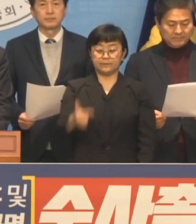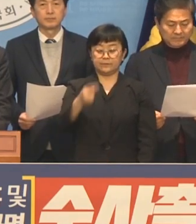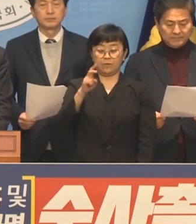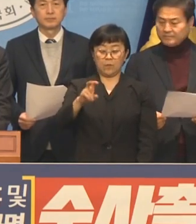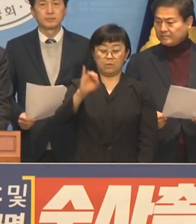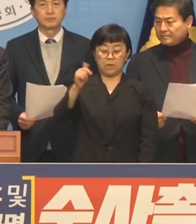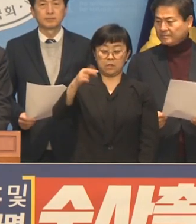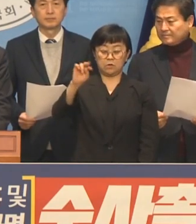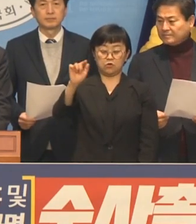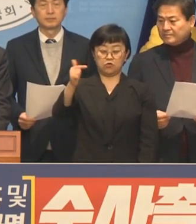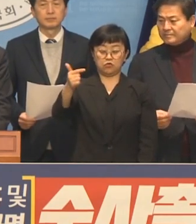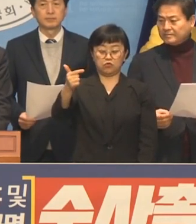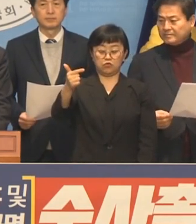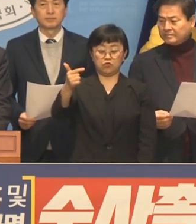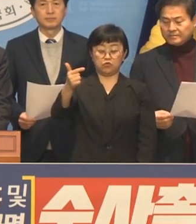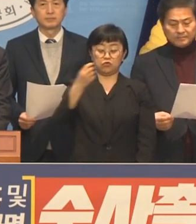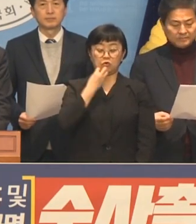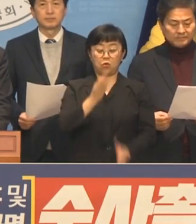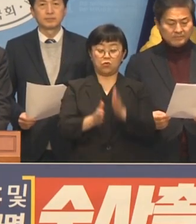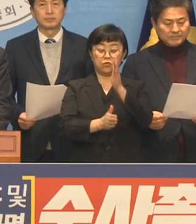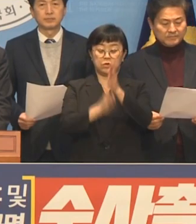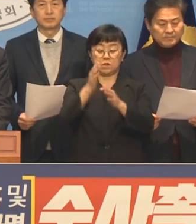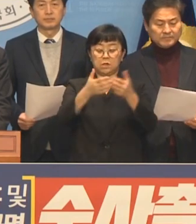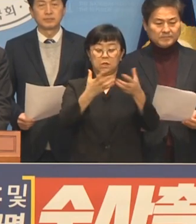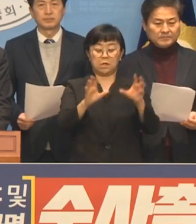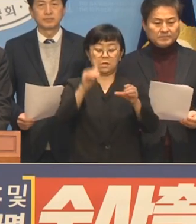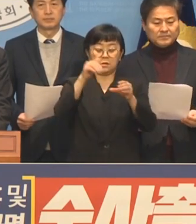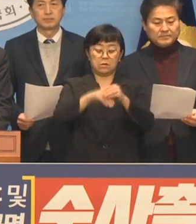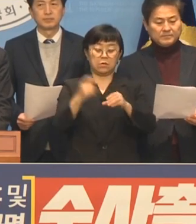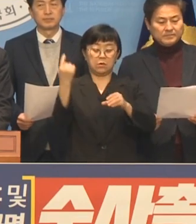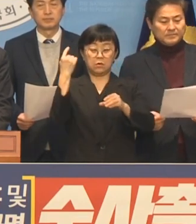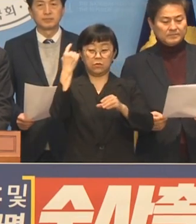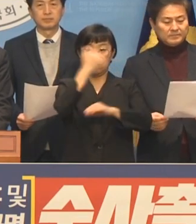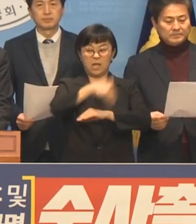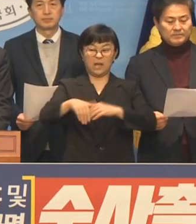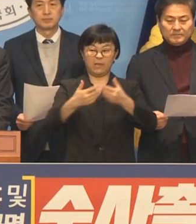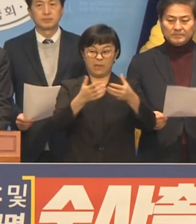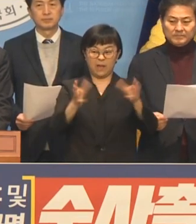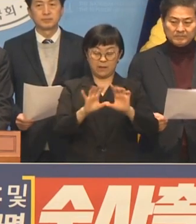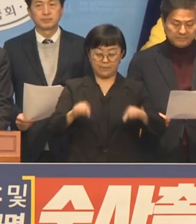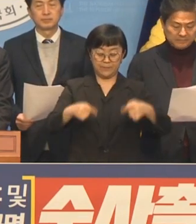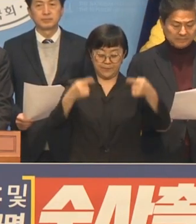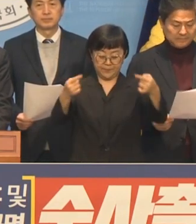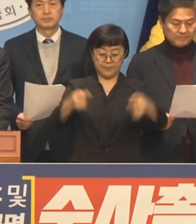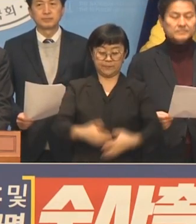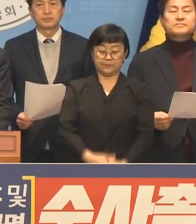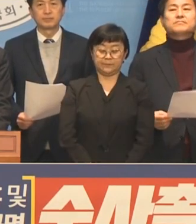남인순 더불어민주당 서울시당 총선기획단 위원님 함께하고 계십니다.